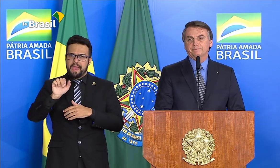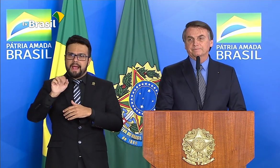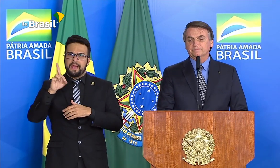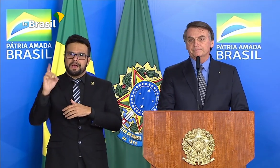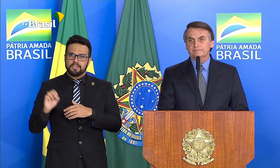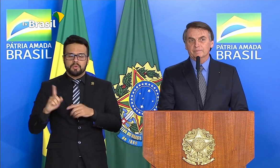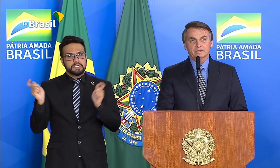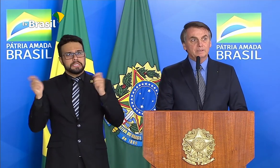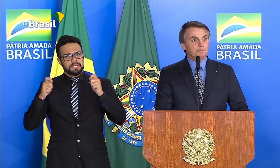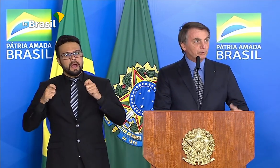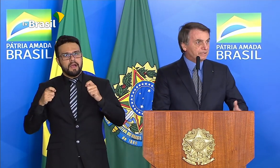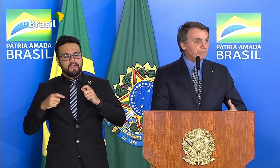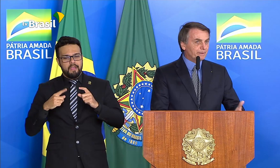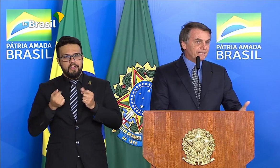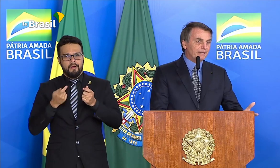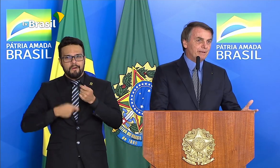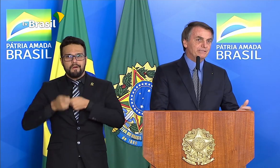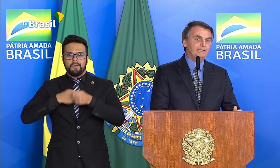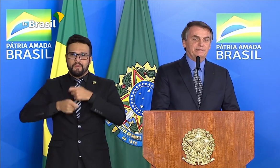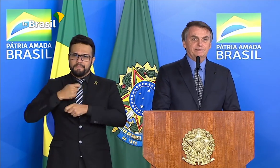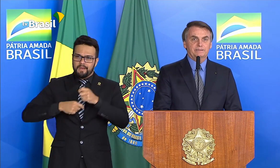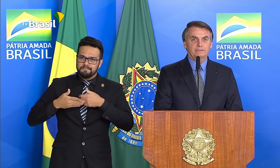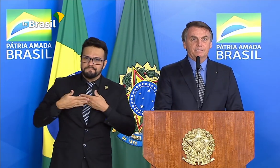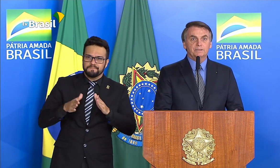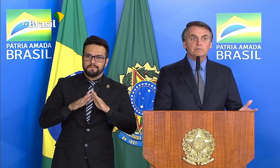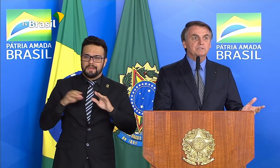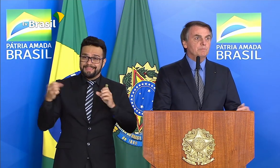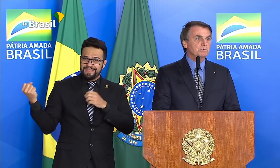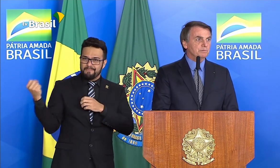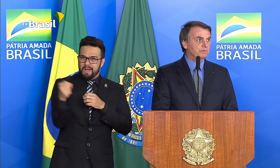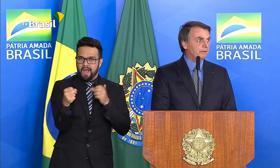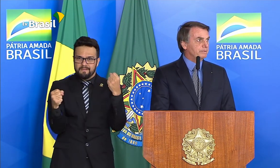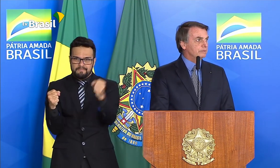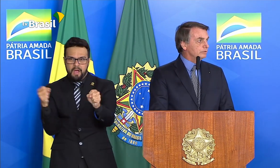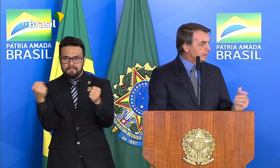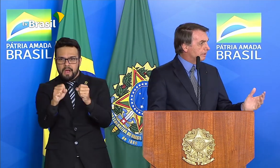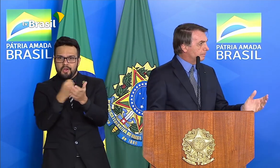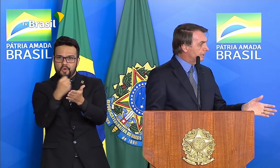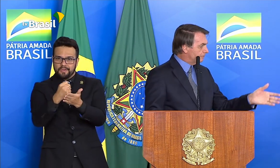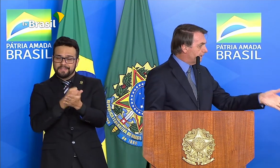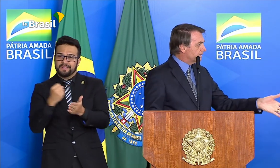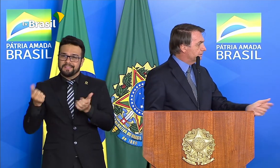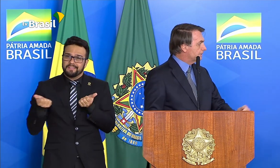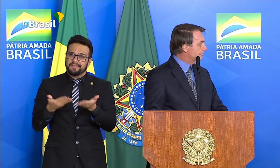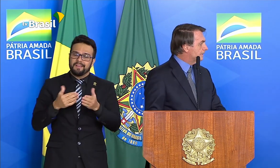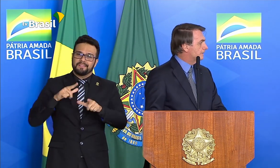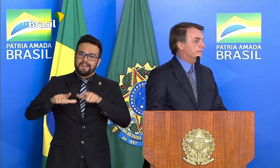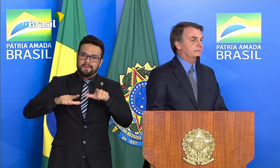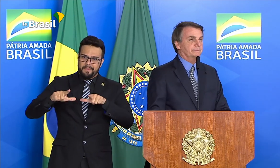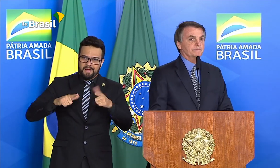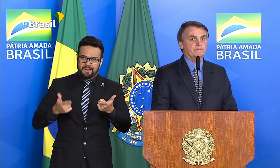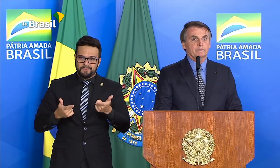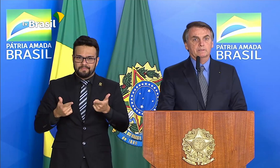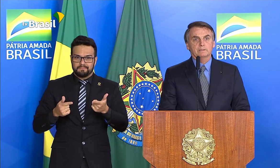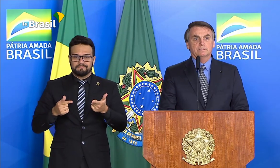funcionar, poder empregar mais gente. Não temos outro caminho. Num primeiro momento, fazer o que estamos